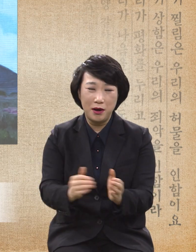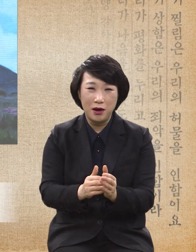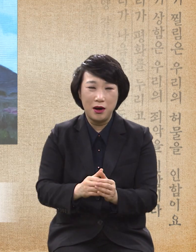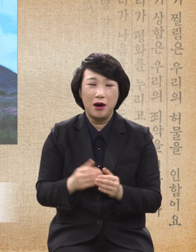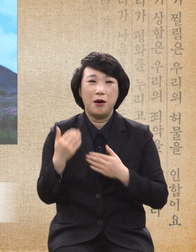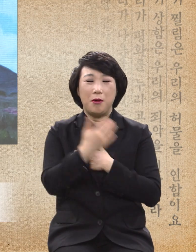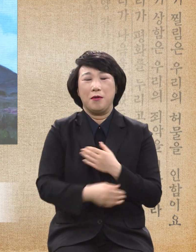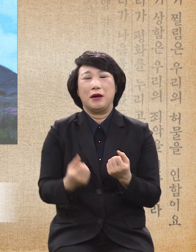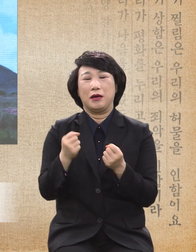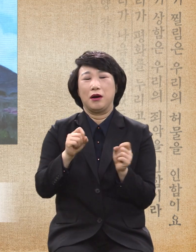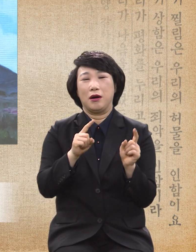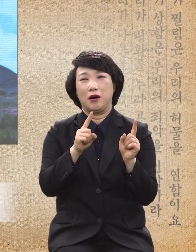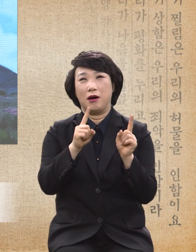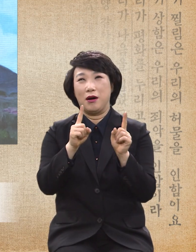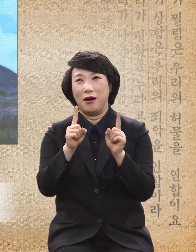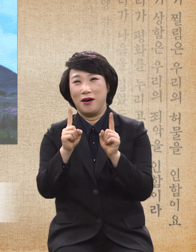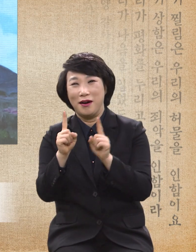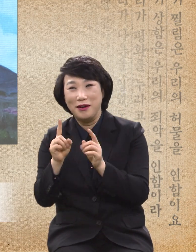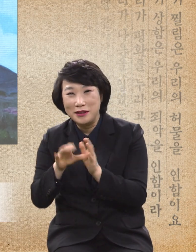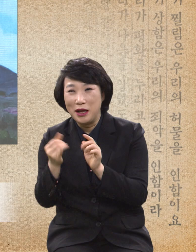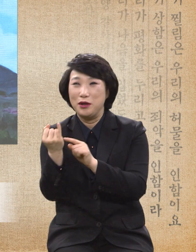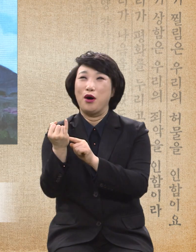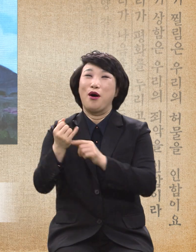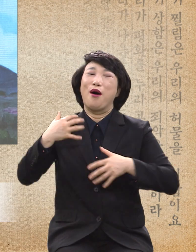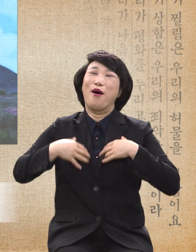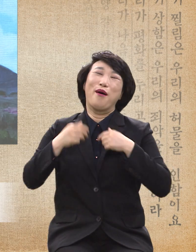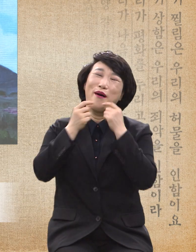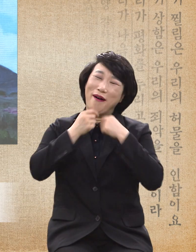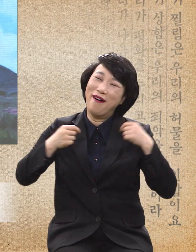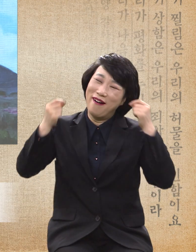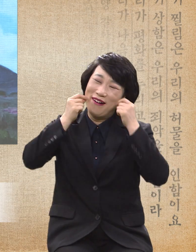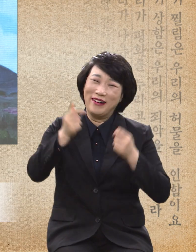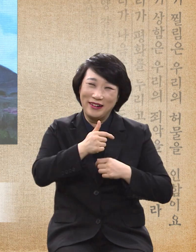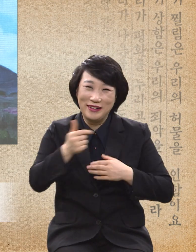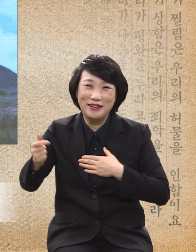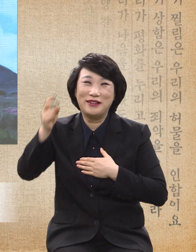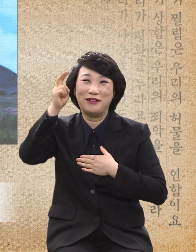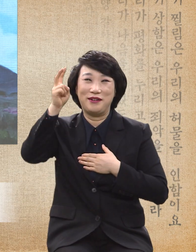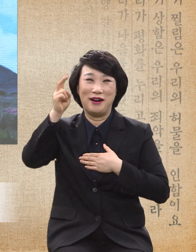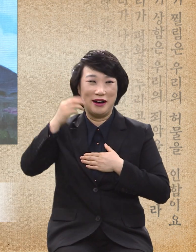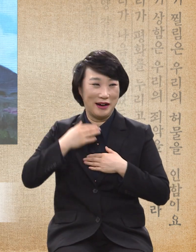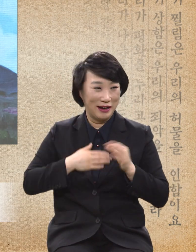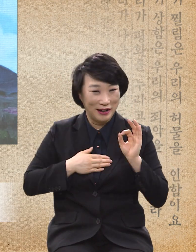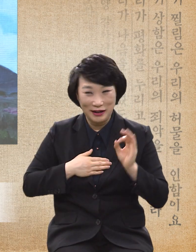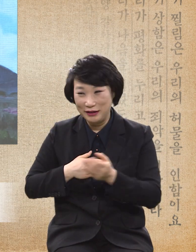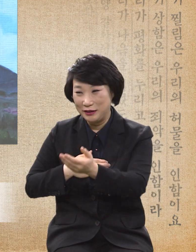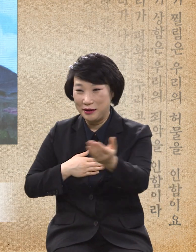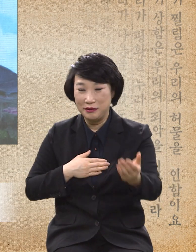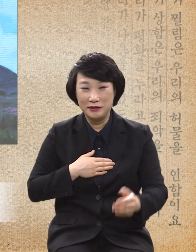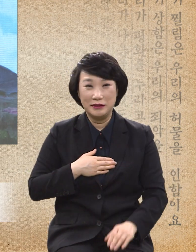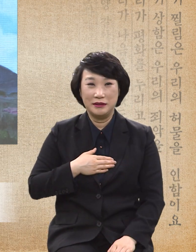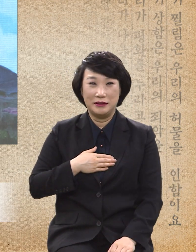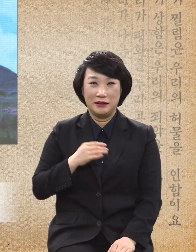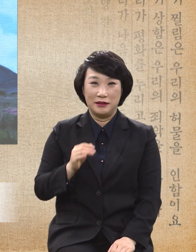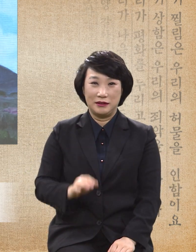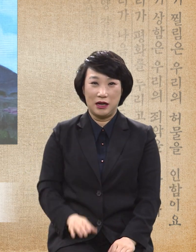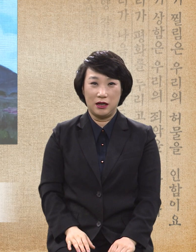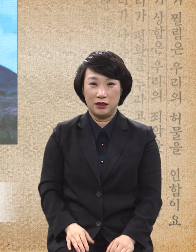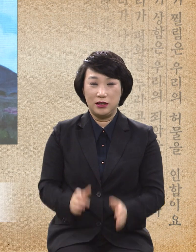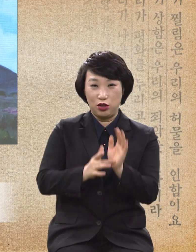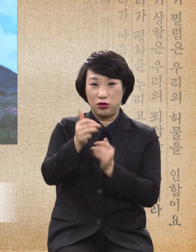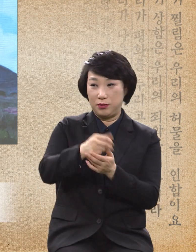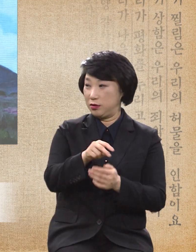얼마나 엄청난 환희의 기쁨이 넘쳤겠느냐 그 말입니다. 이해되십니까? 예.